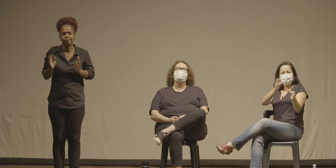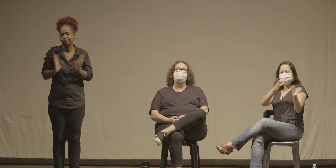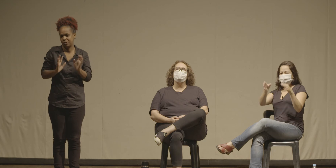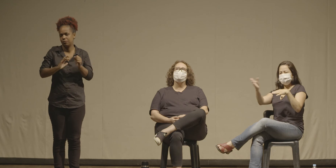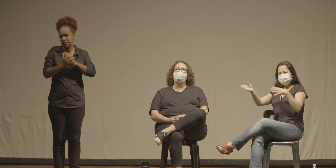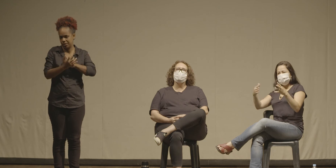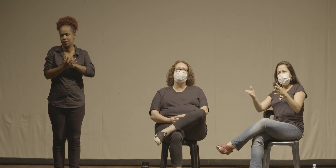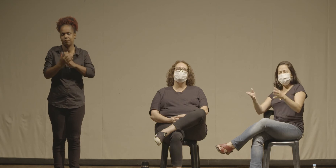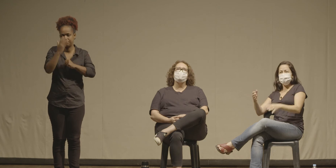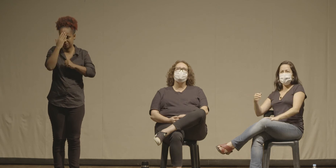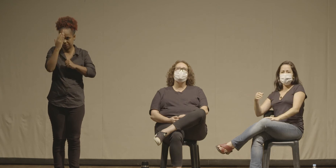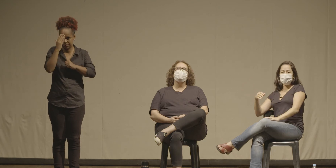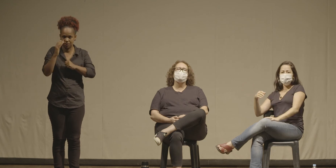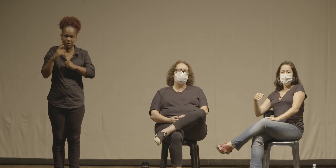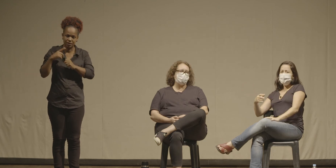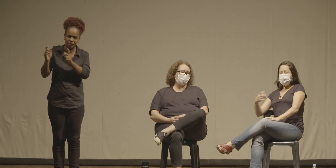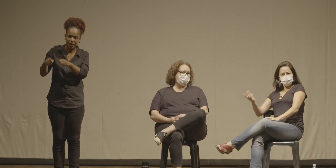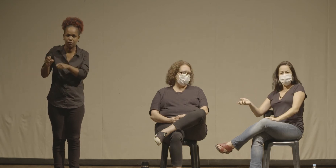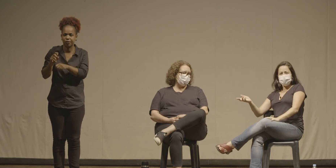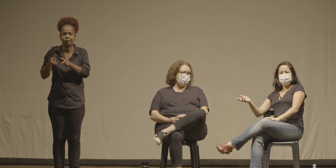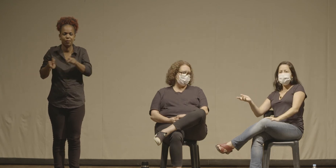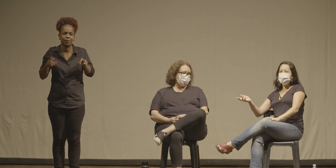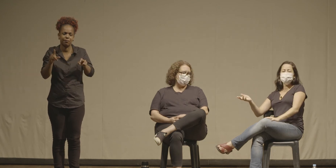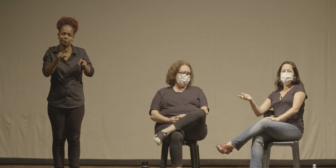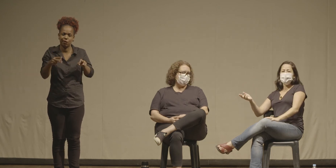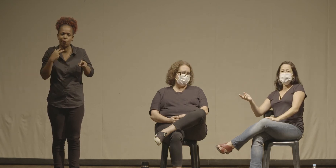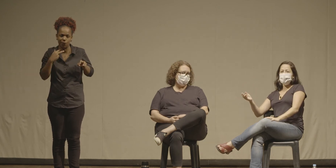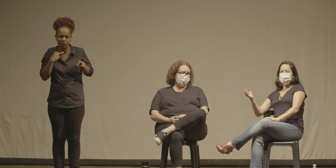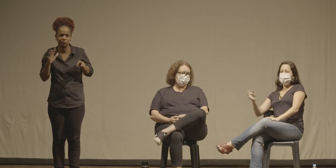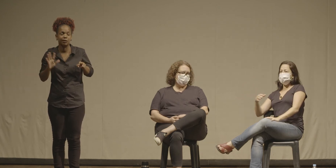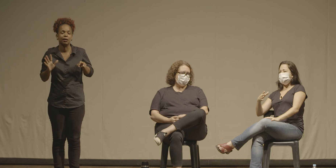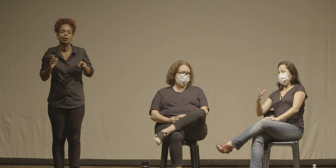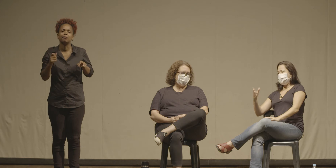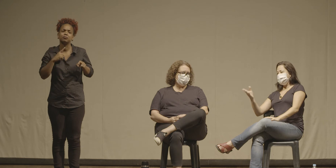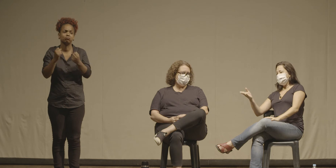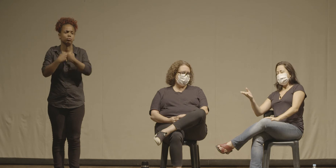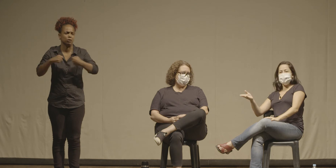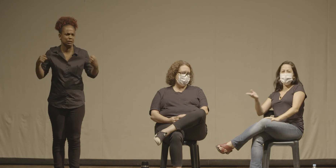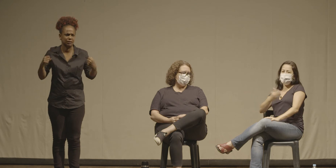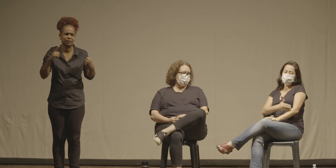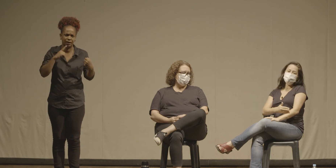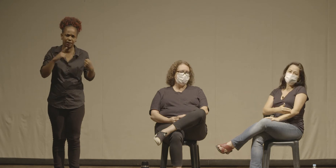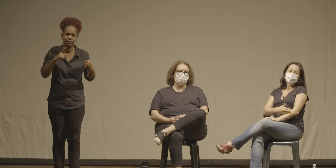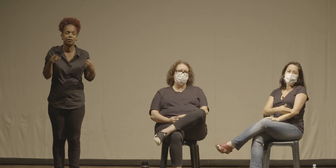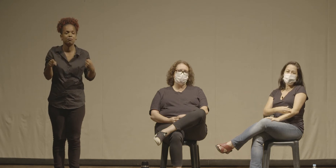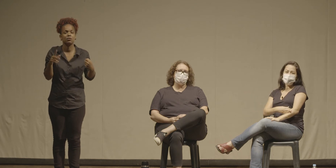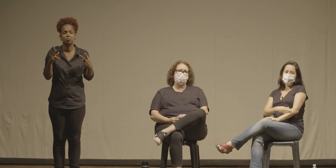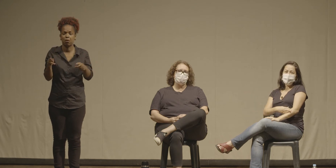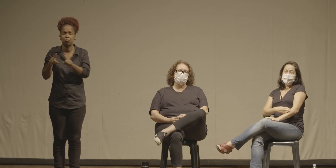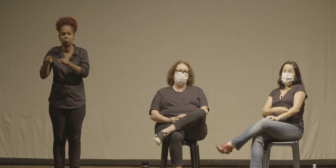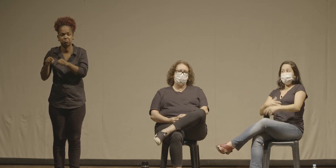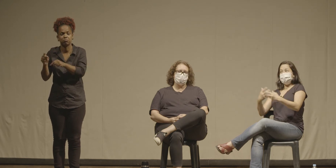então está lugar sim, lugar não. Mas é um teatro imenso, que eu posso colocar a mesma capacidade de um